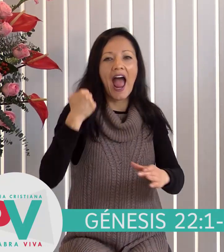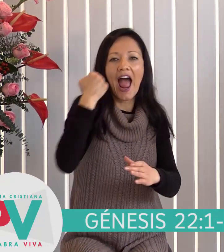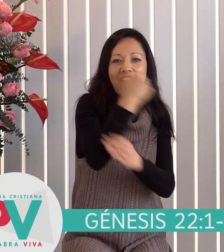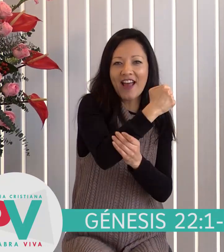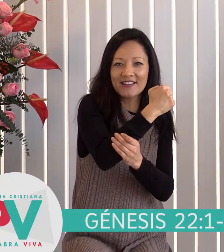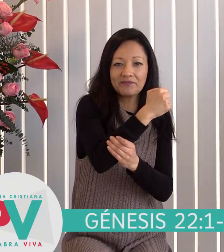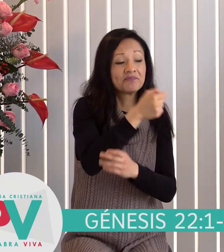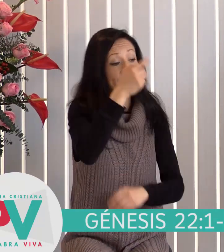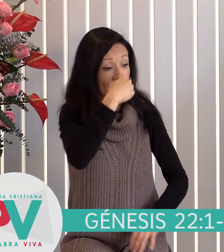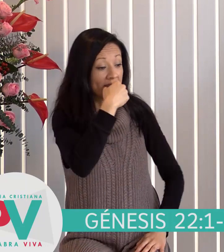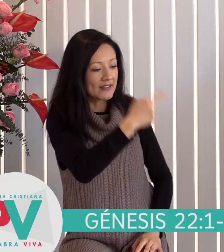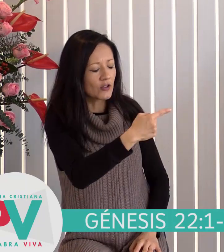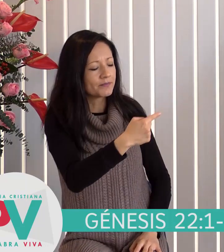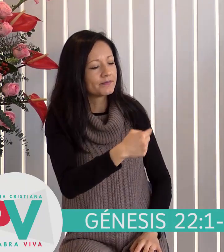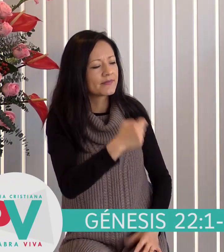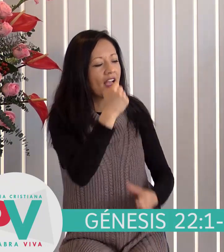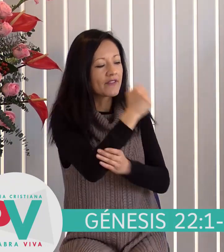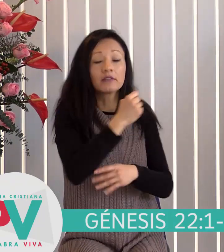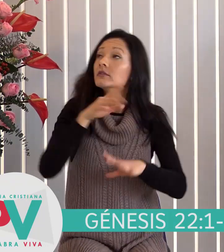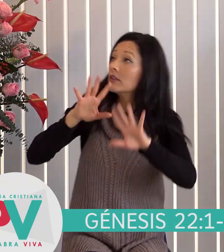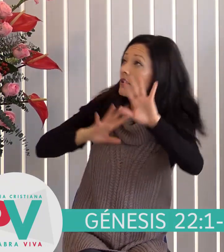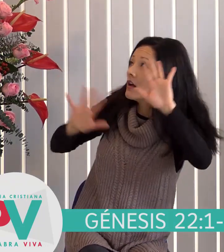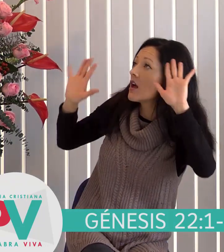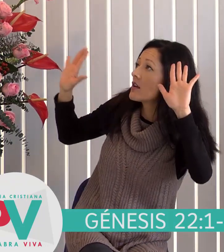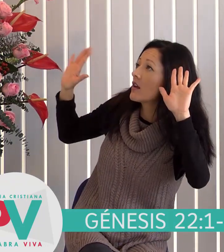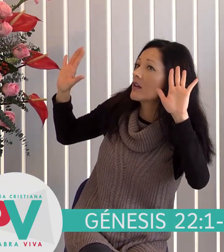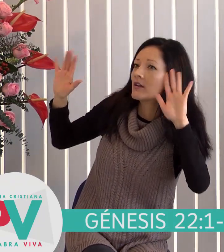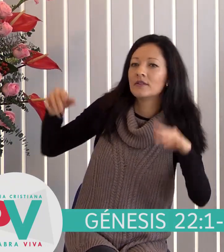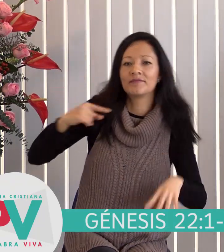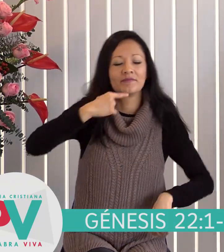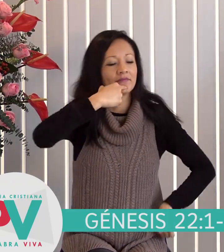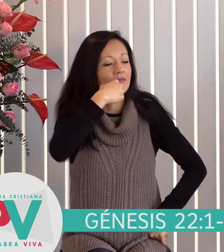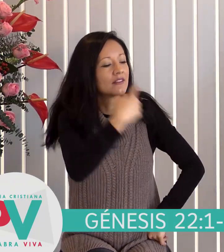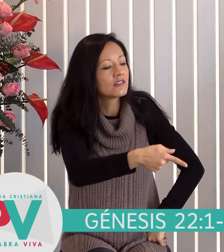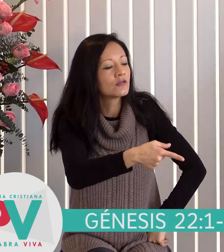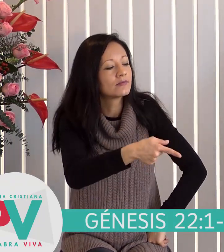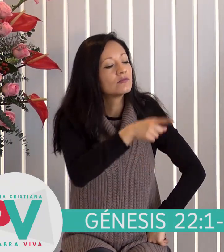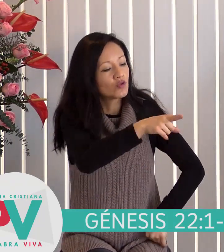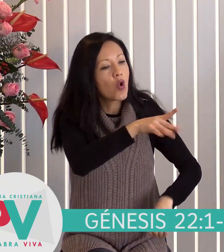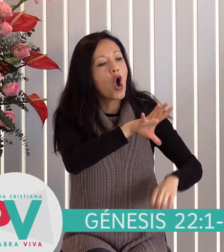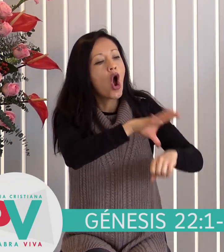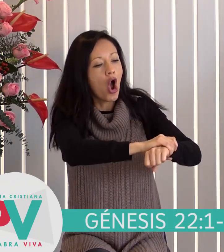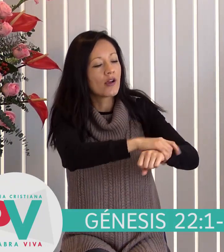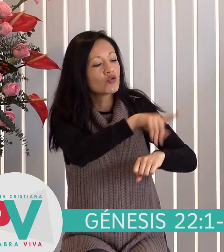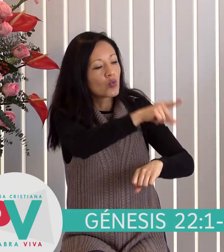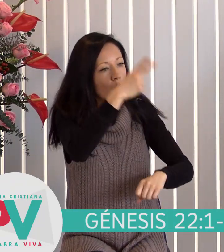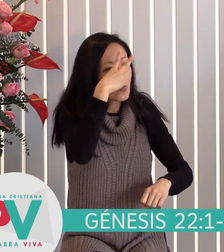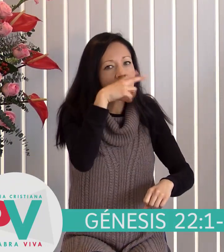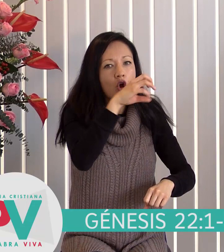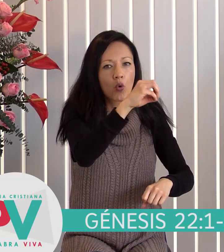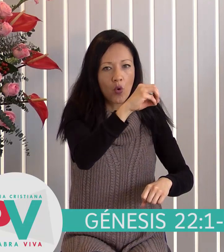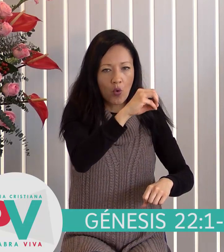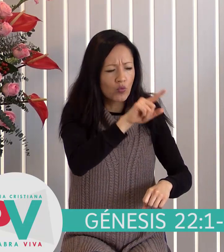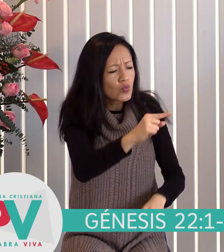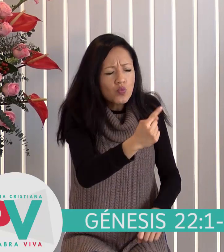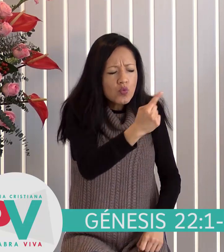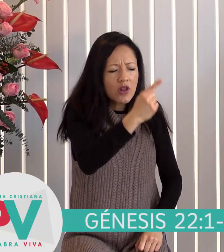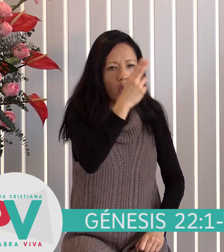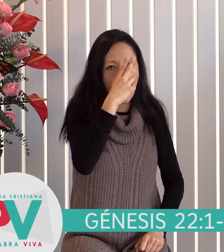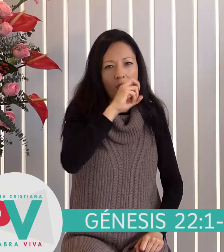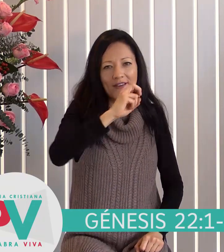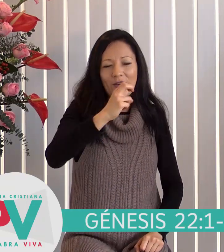dijo a Abraham, y él respondió, heme aquí. Y le dijo, toma ahora tu hijo, tu